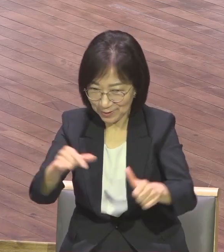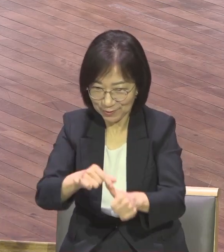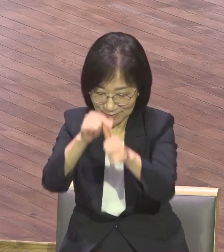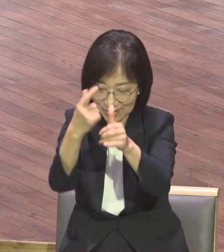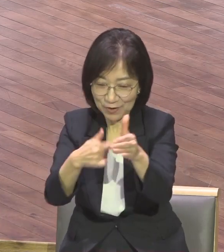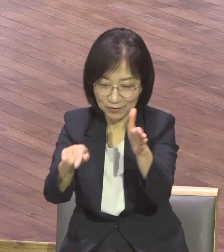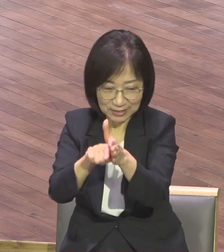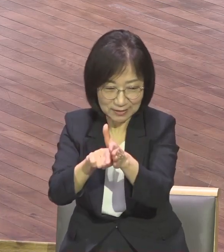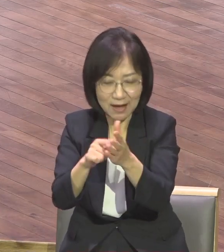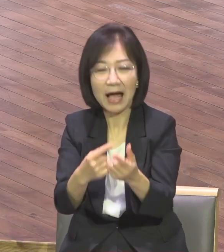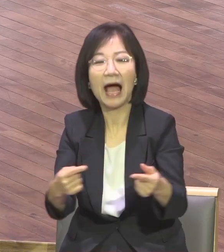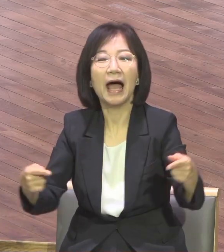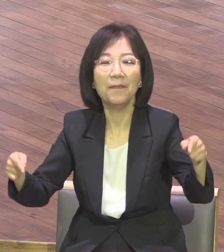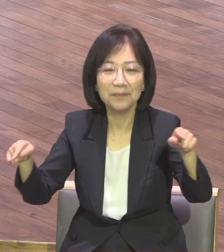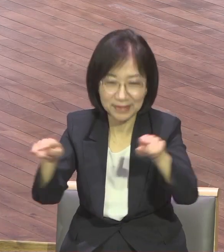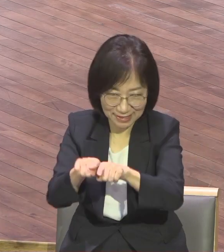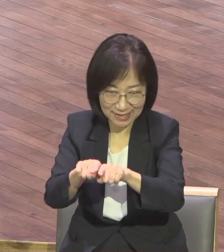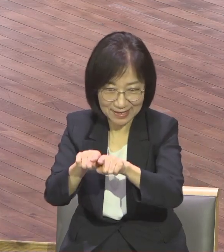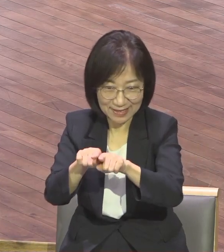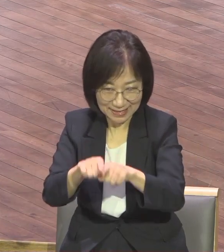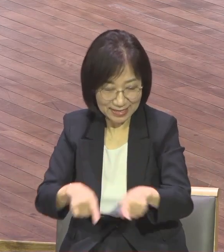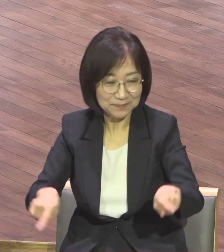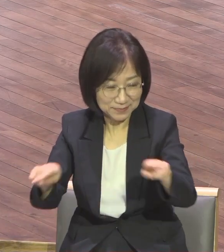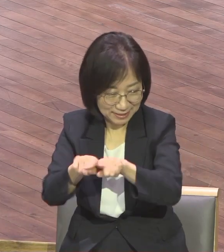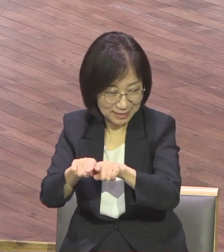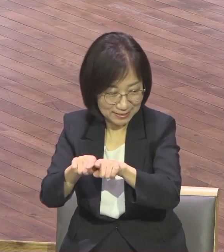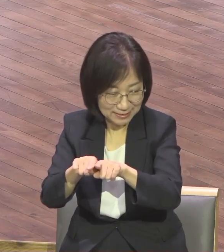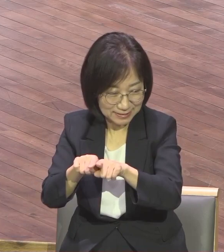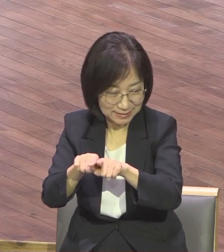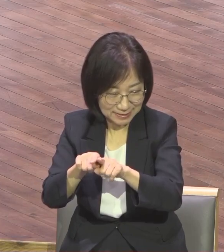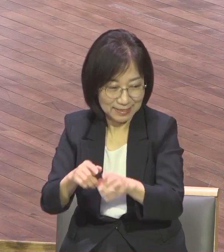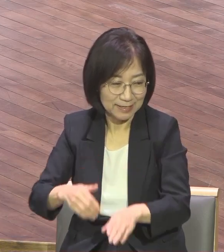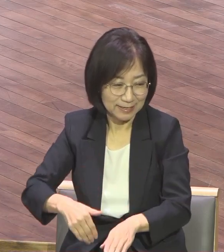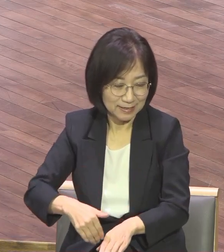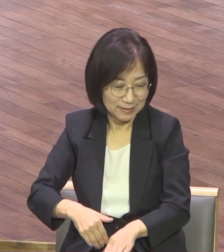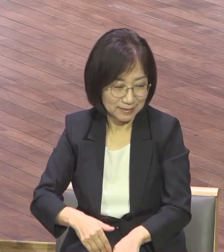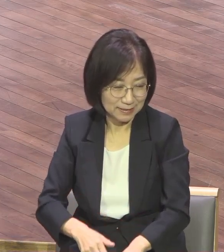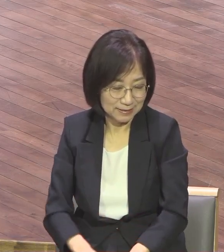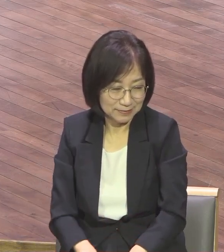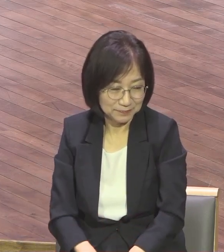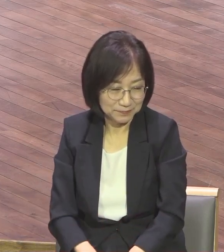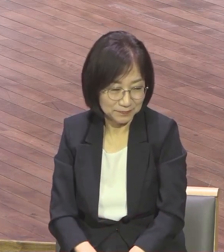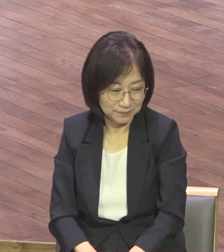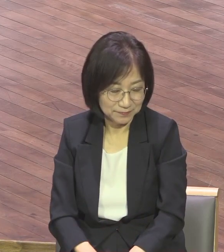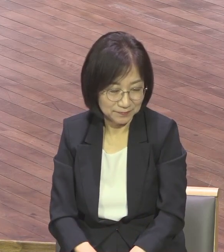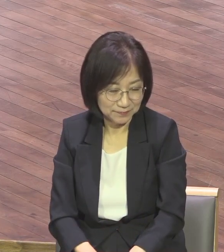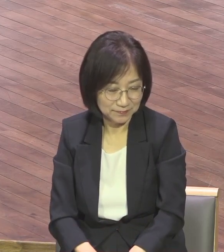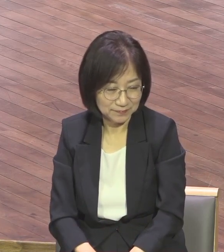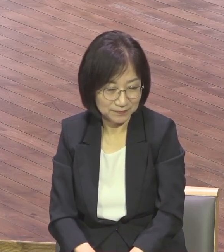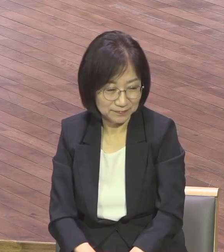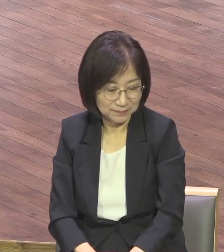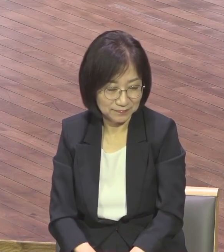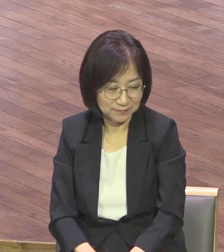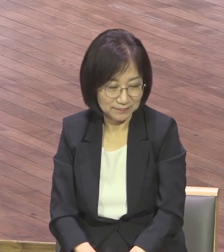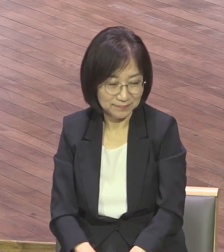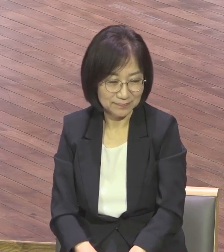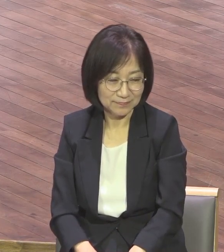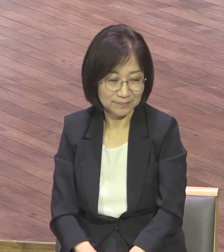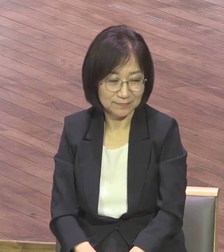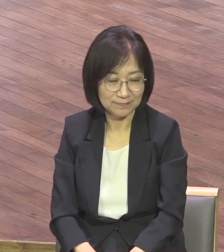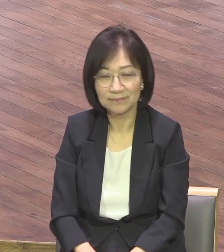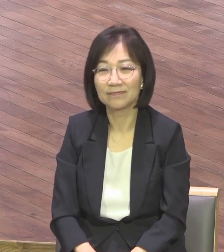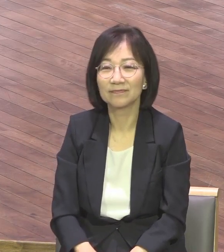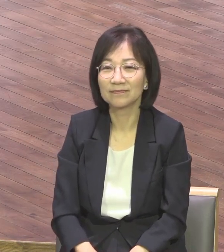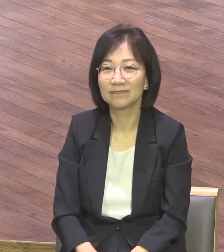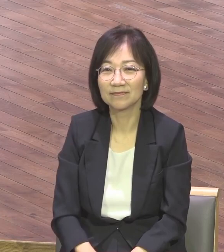나가 이 자체가 나가니 자체가 이 성교대의 주일인 날 자체가 축복입니다. 아멘. 이런 말이